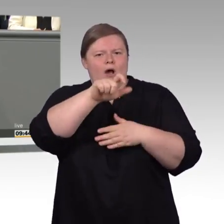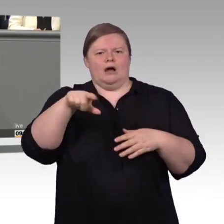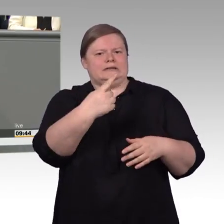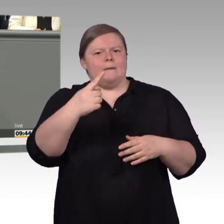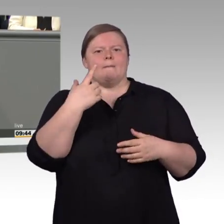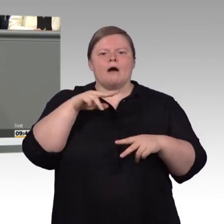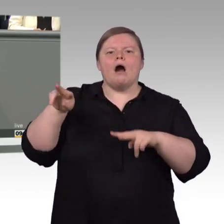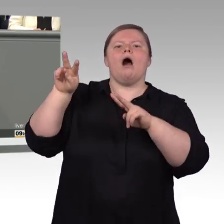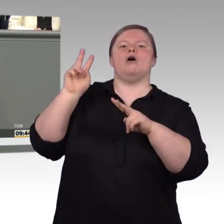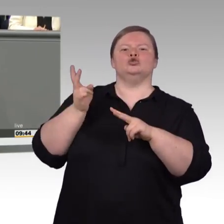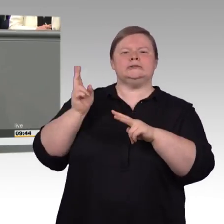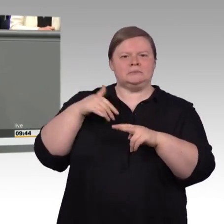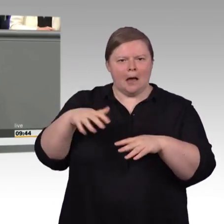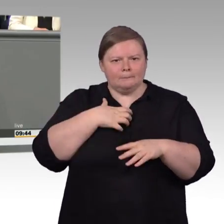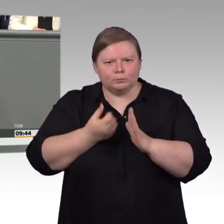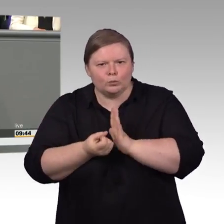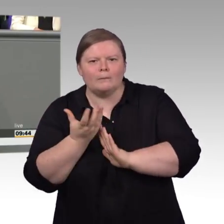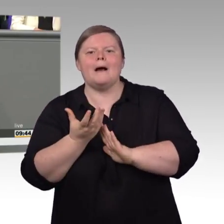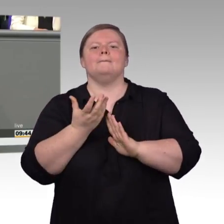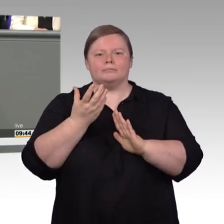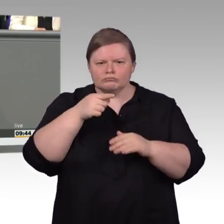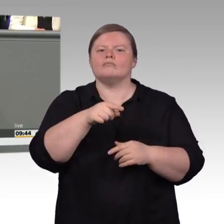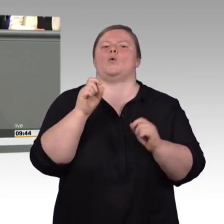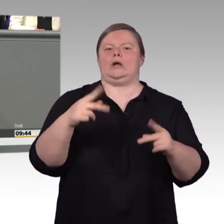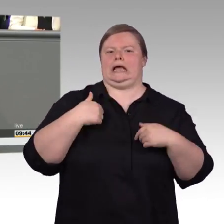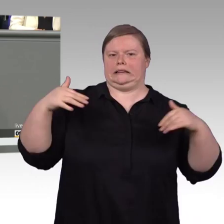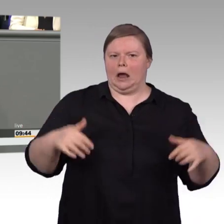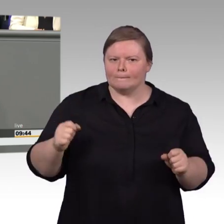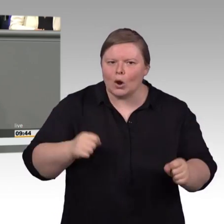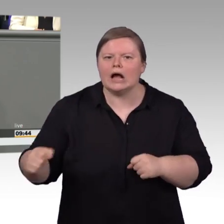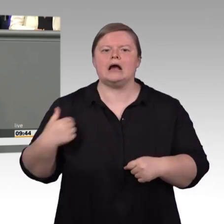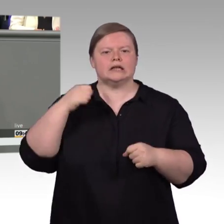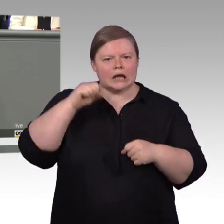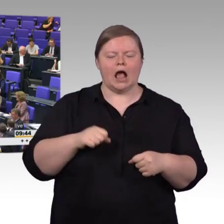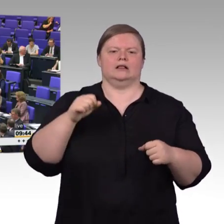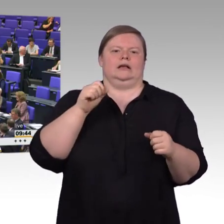mal emotional für die Musterfeststellungsklage reden.